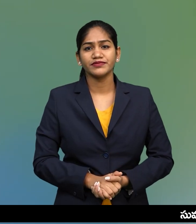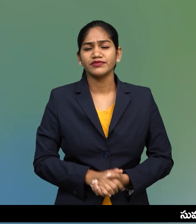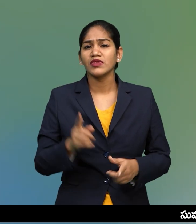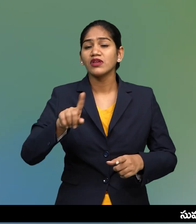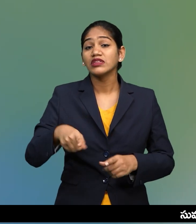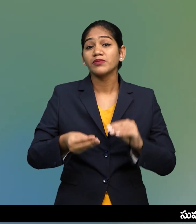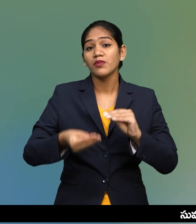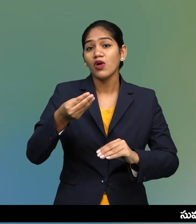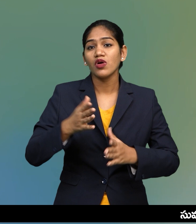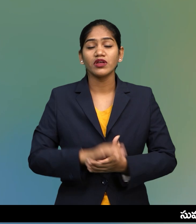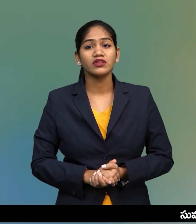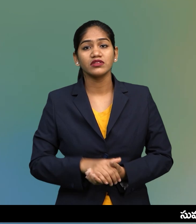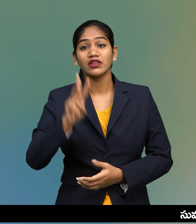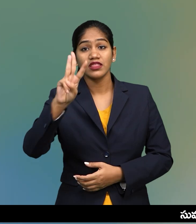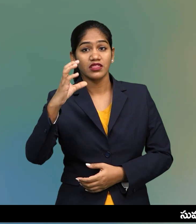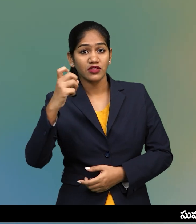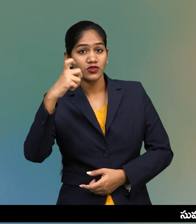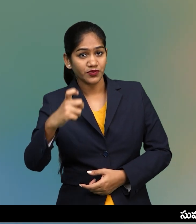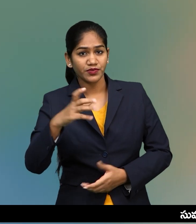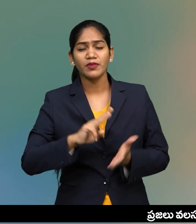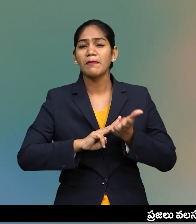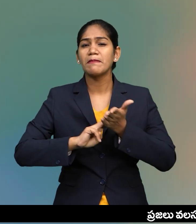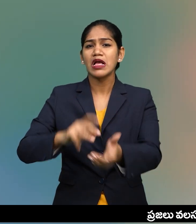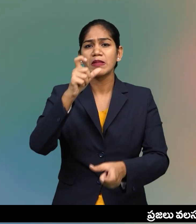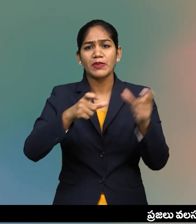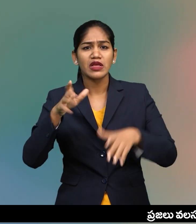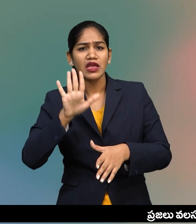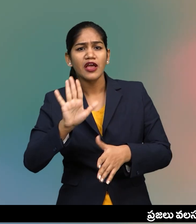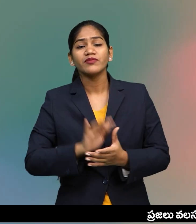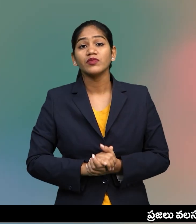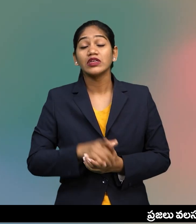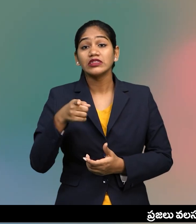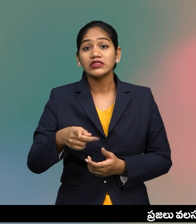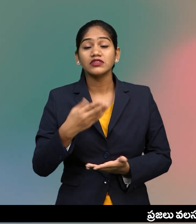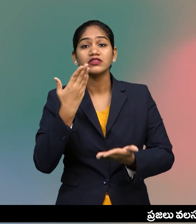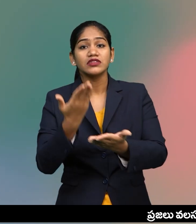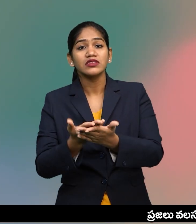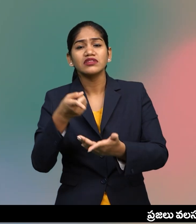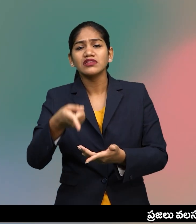సుమారు 307 మిలియన్లు ప్రజలు వలసదార్లుగా నివేదించబడ్డారు.